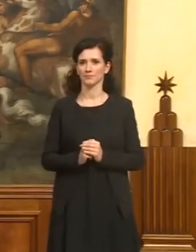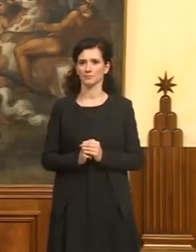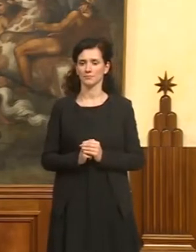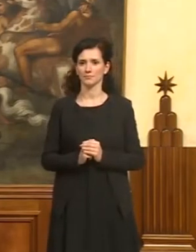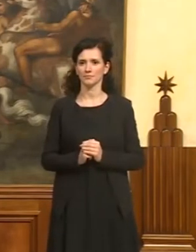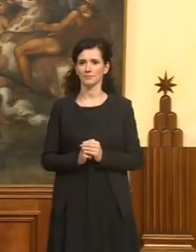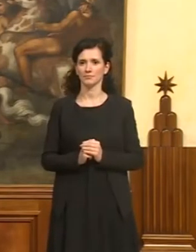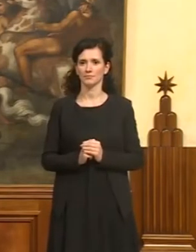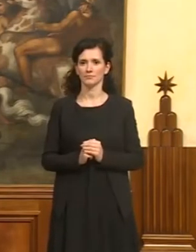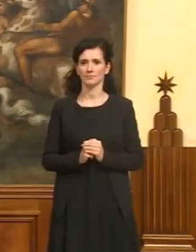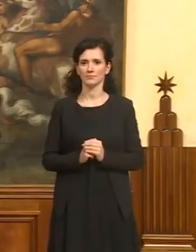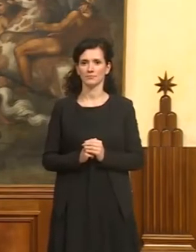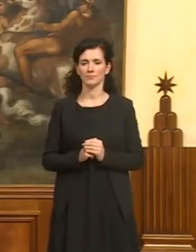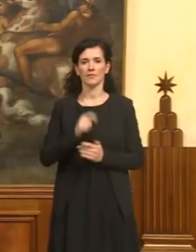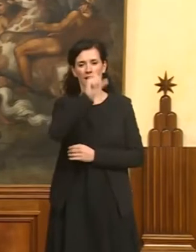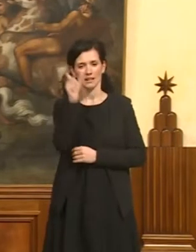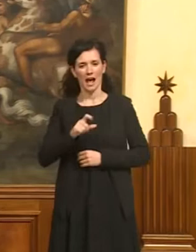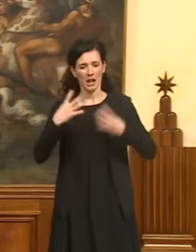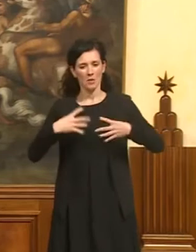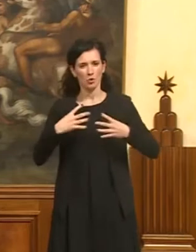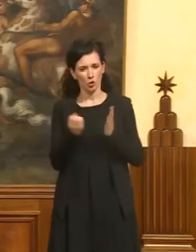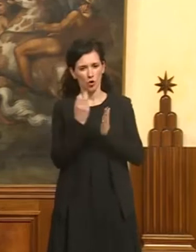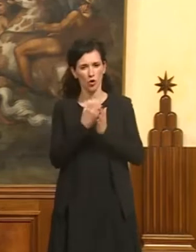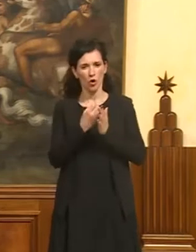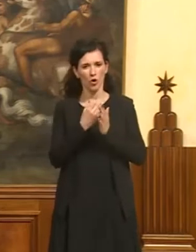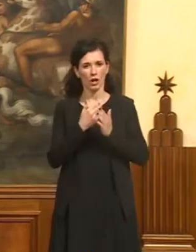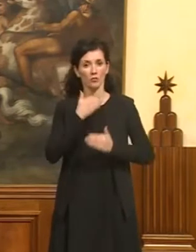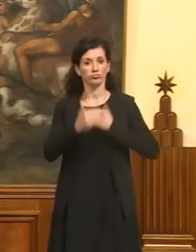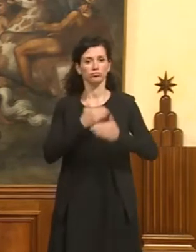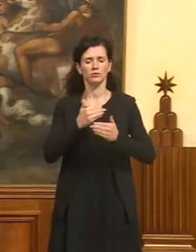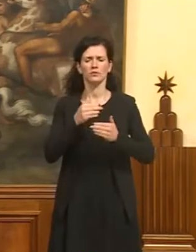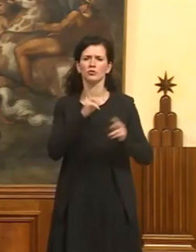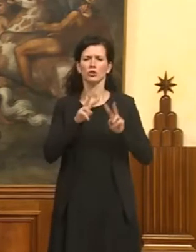Rallentiamo il motore produttivo del Paese, ma non lo fermiamo.